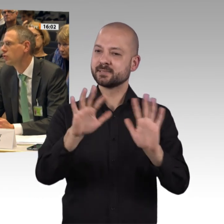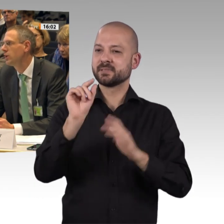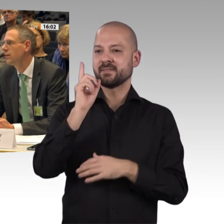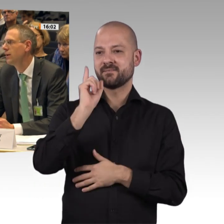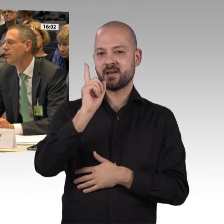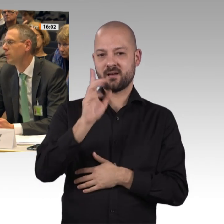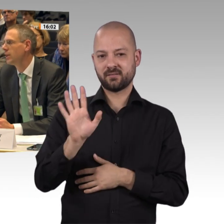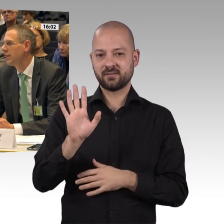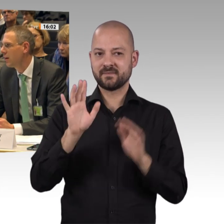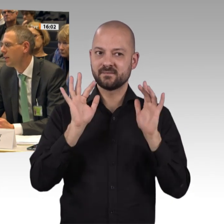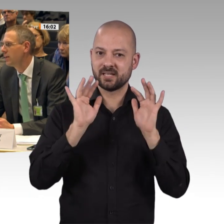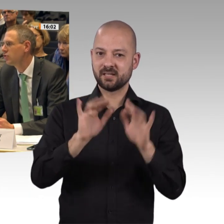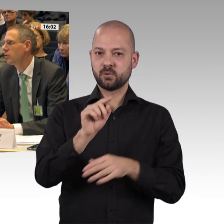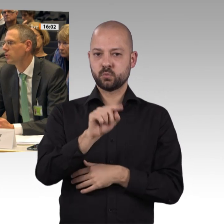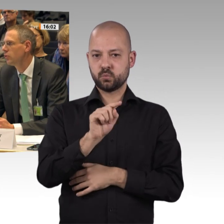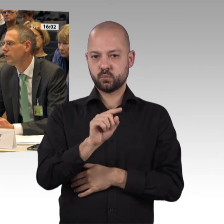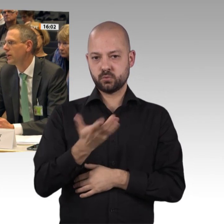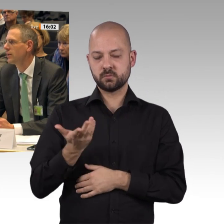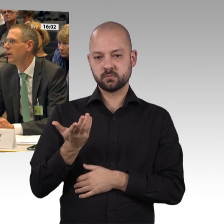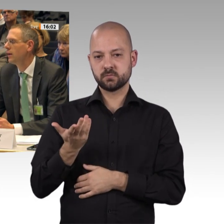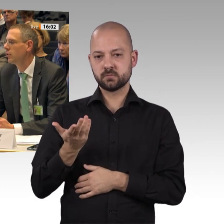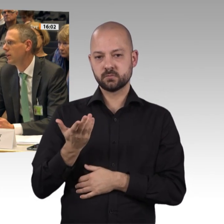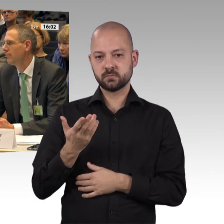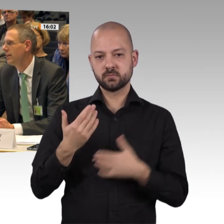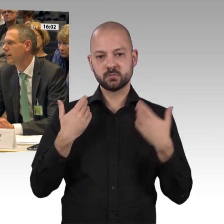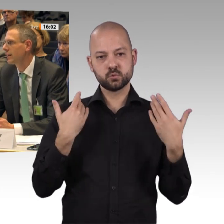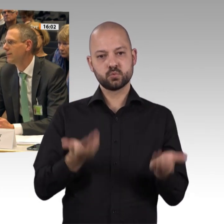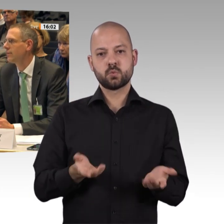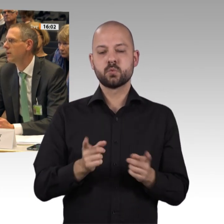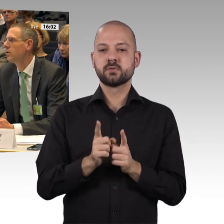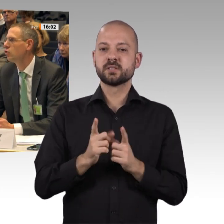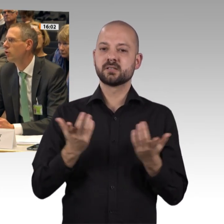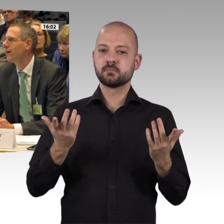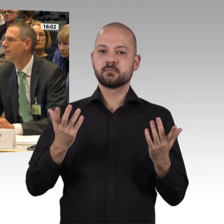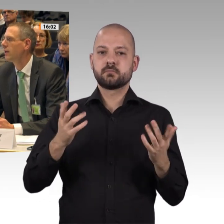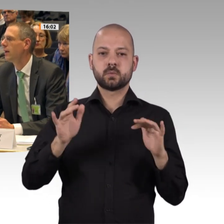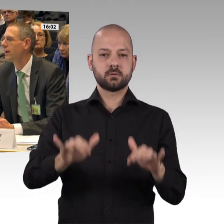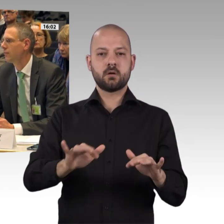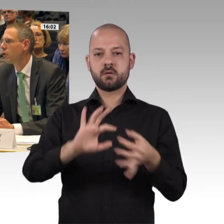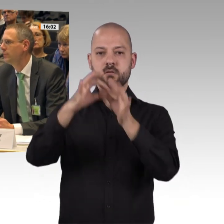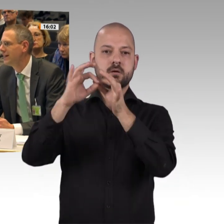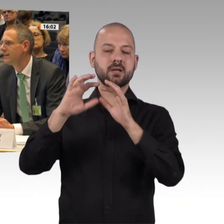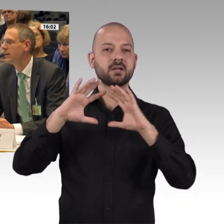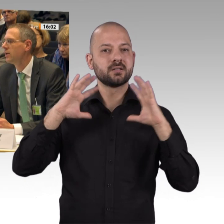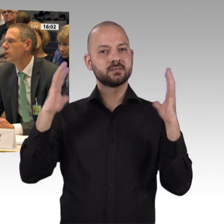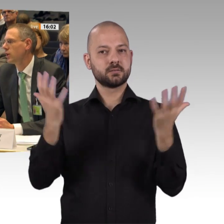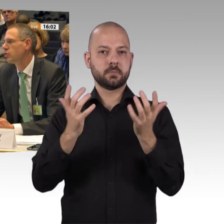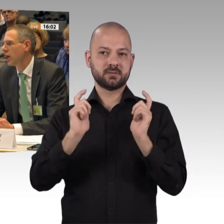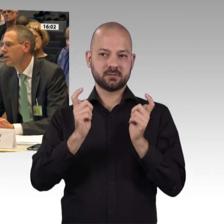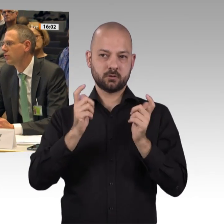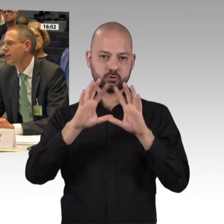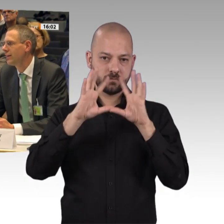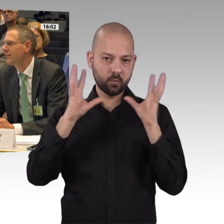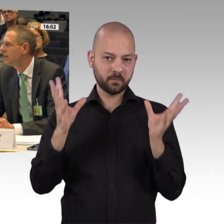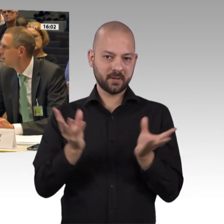auch studieren, wenn man in die Nachbarländer schaut. In Österreich wurde der Pflegeregress ein Stück weit reformiert. Dort gibt